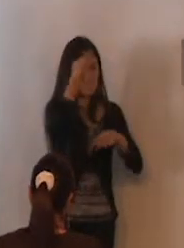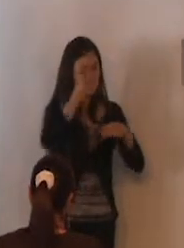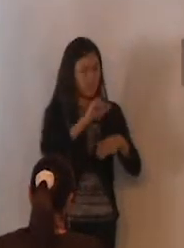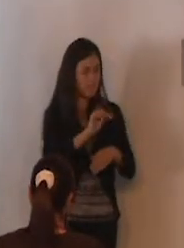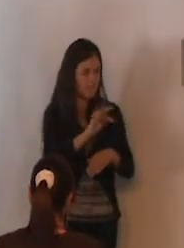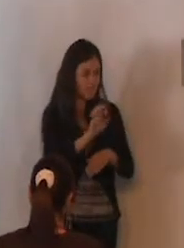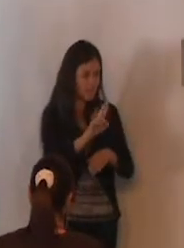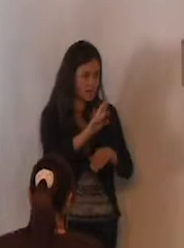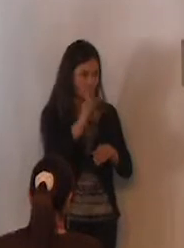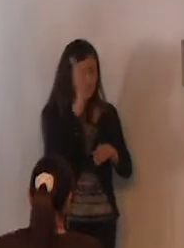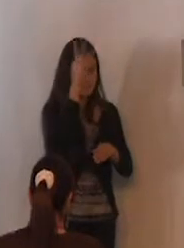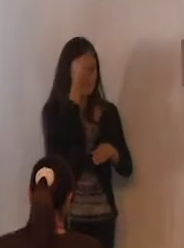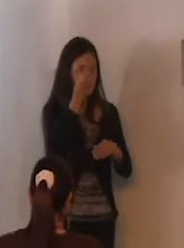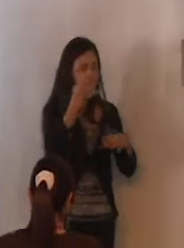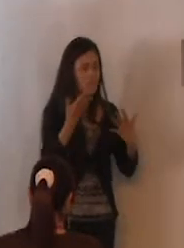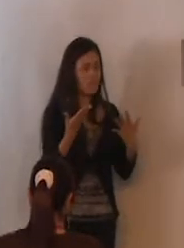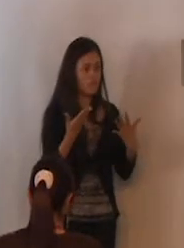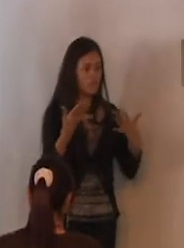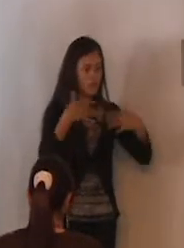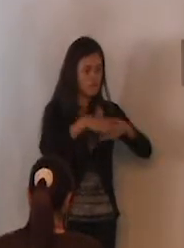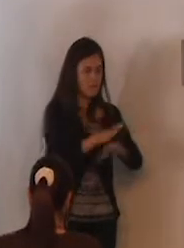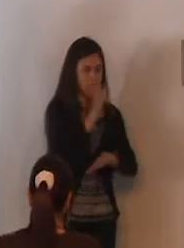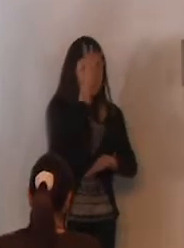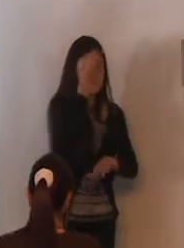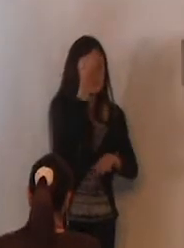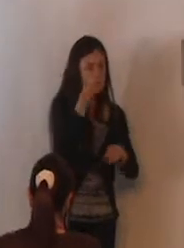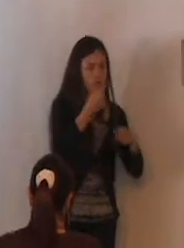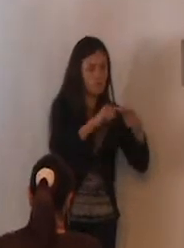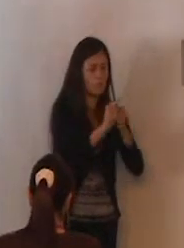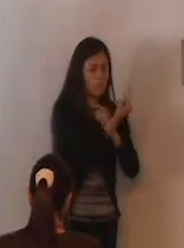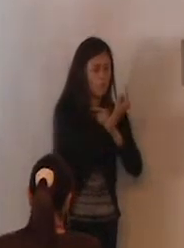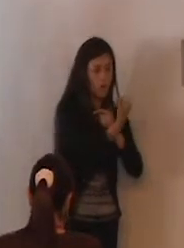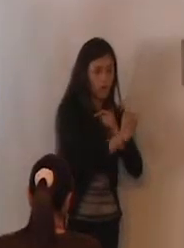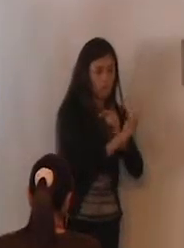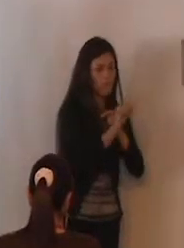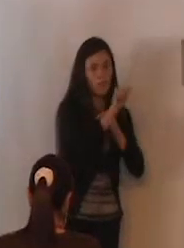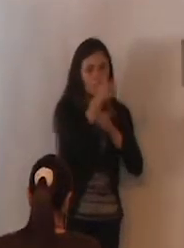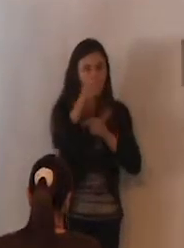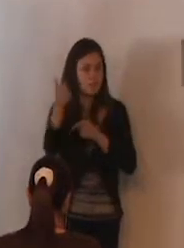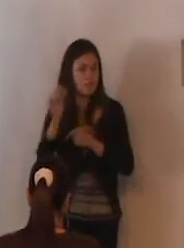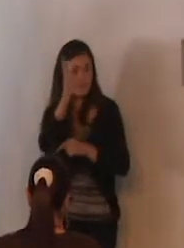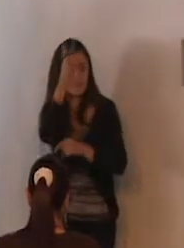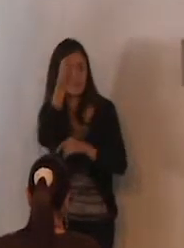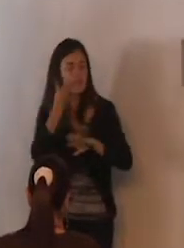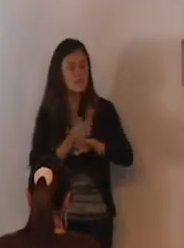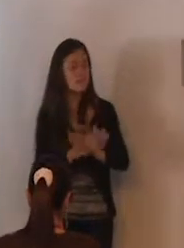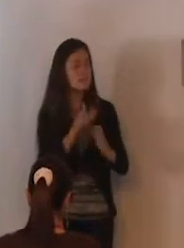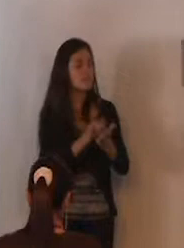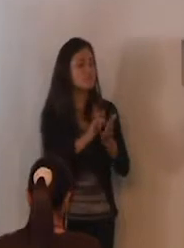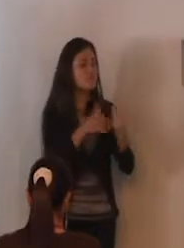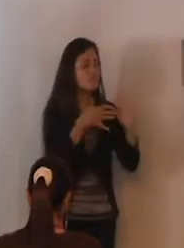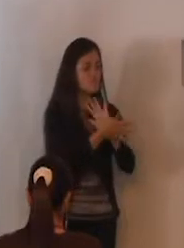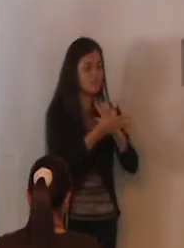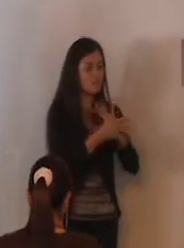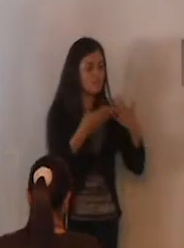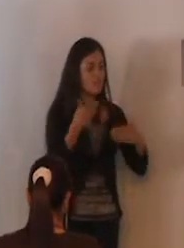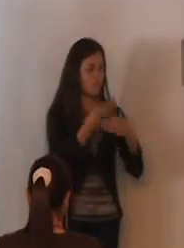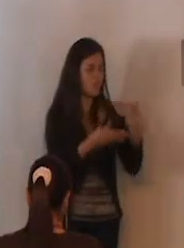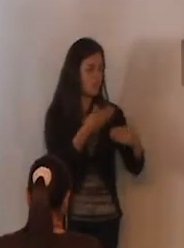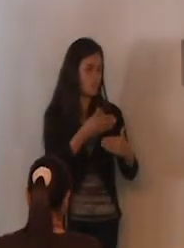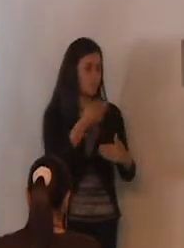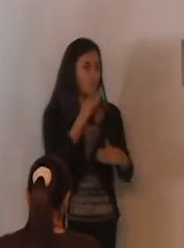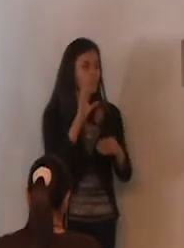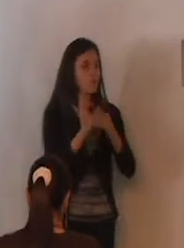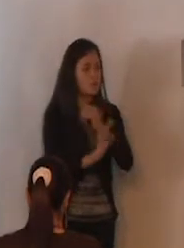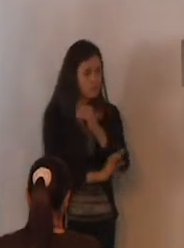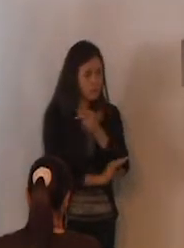interdisciplinar. Pues en esta disciplina convergen otras disciplinas, como lo han comentado a lo largo del desarrollo de esta